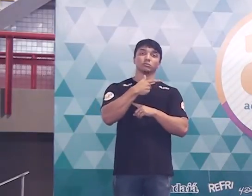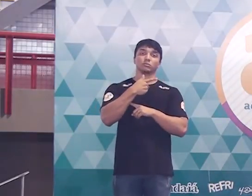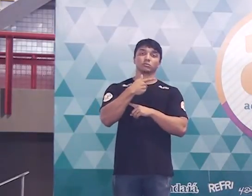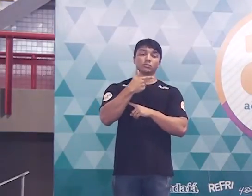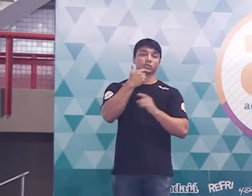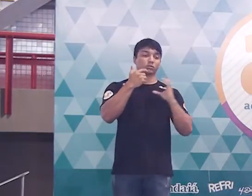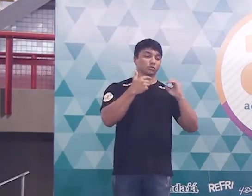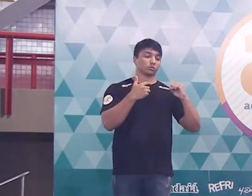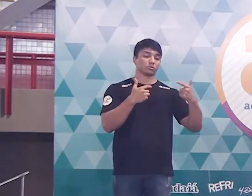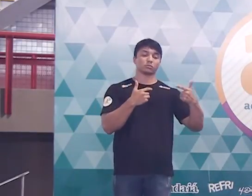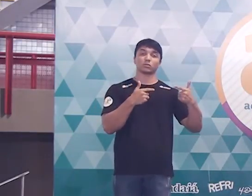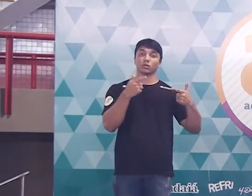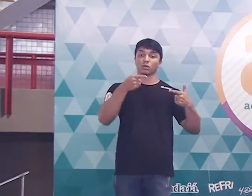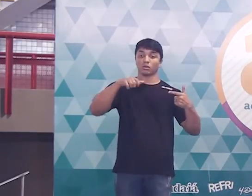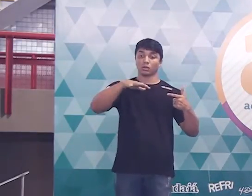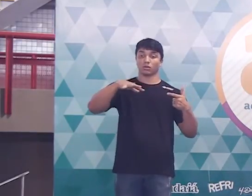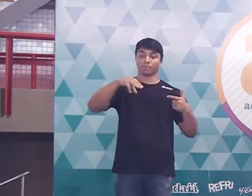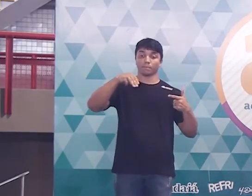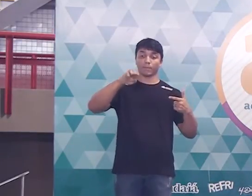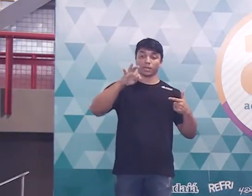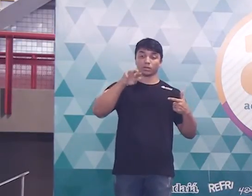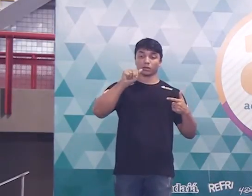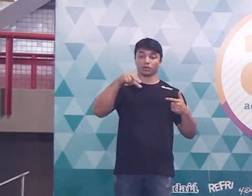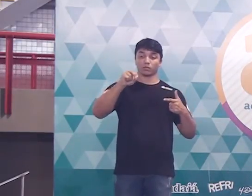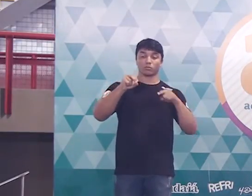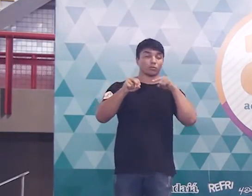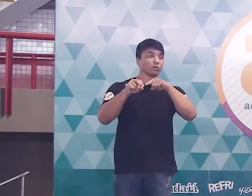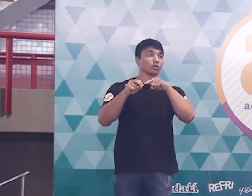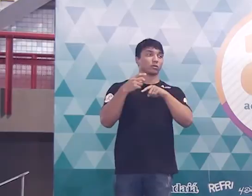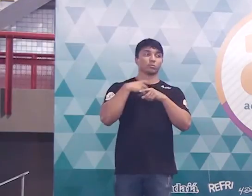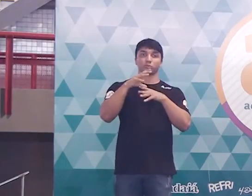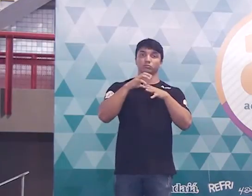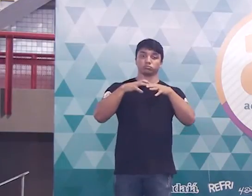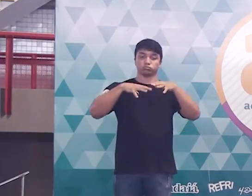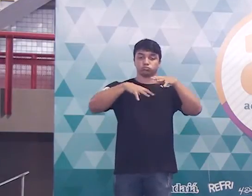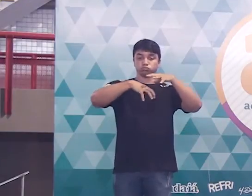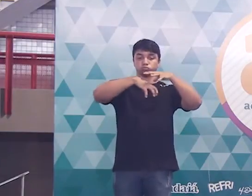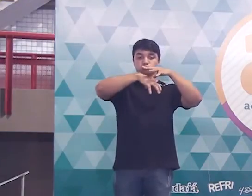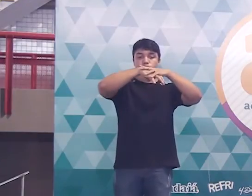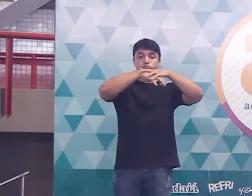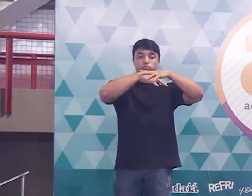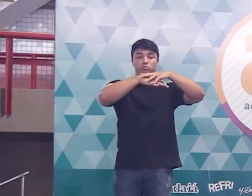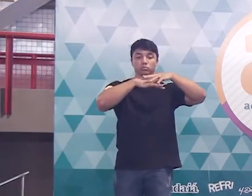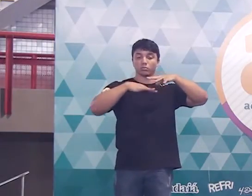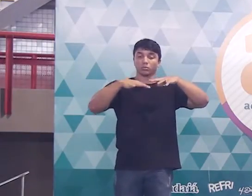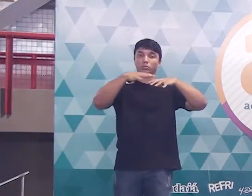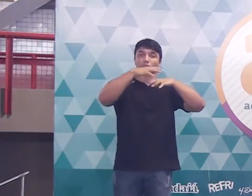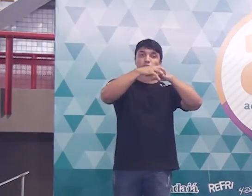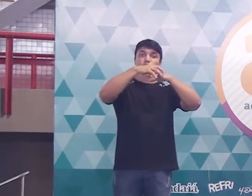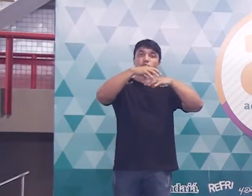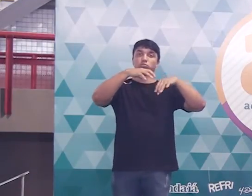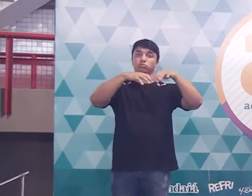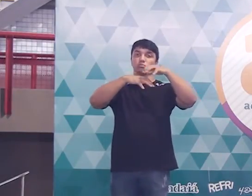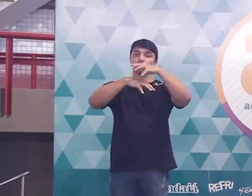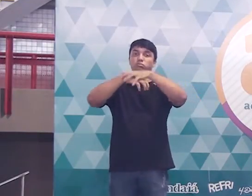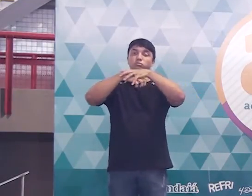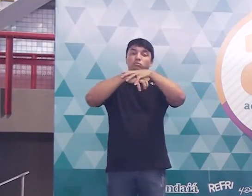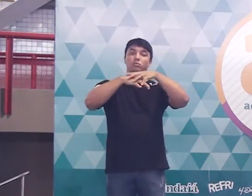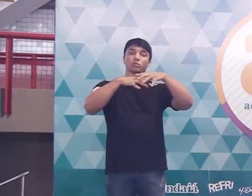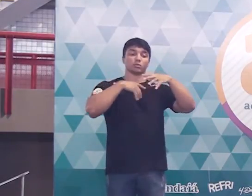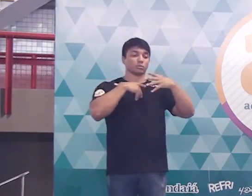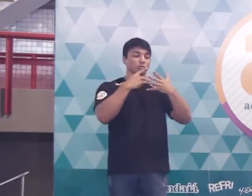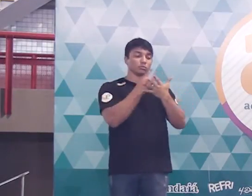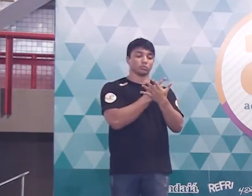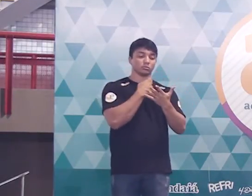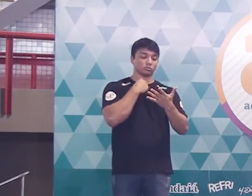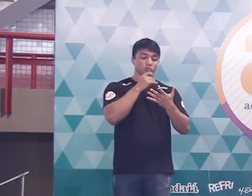CO2. E são esses gases que na atmosfera eles estão se concentrando mais.